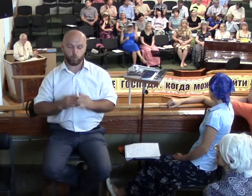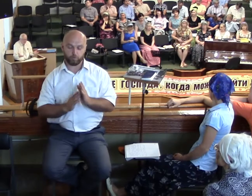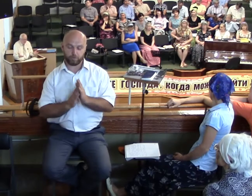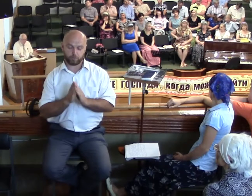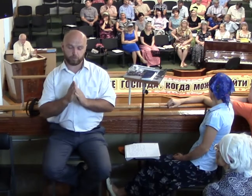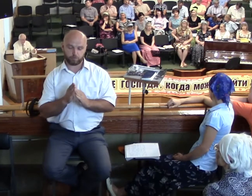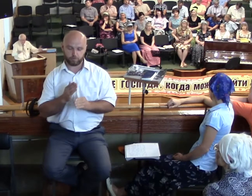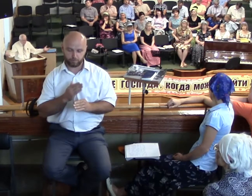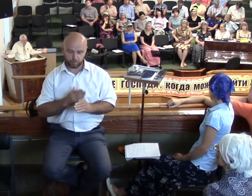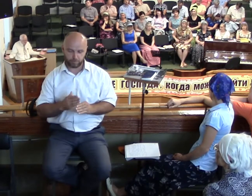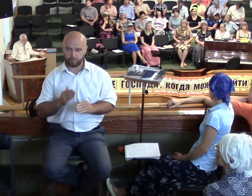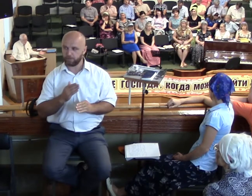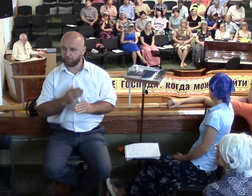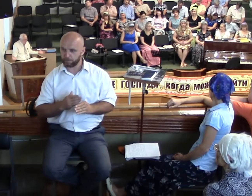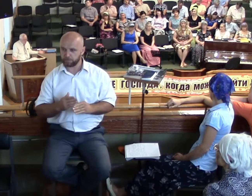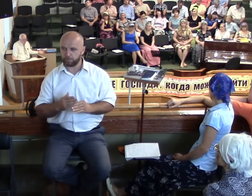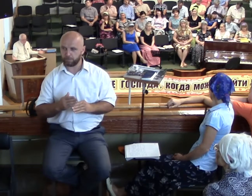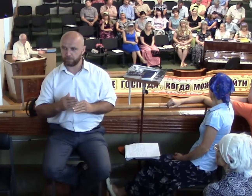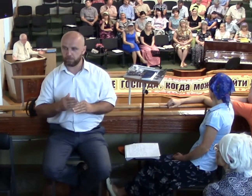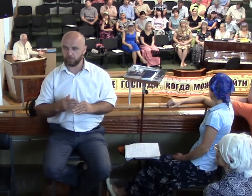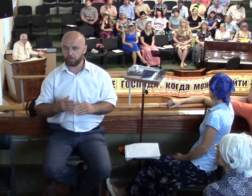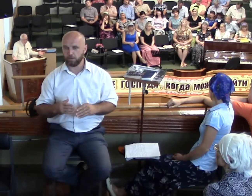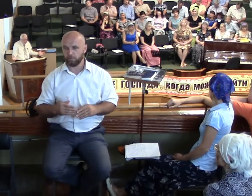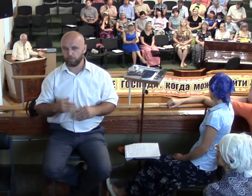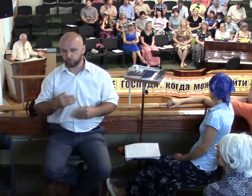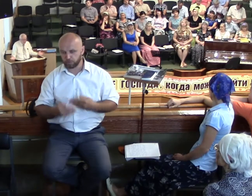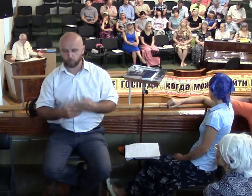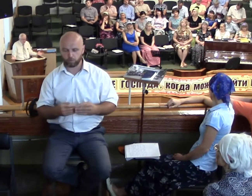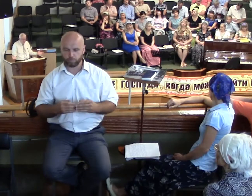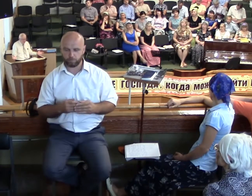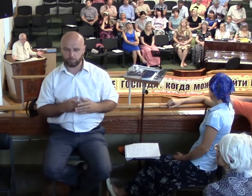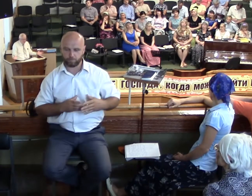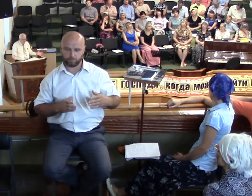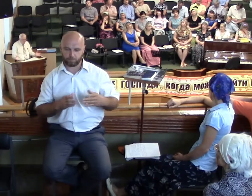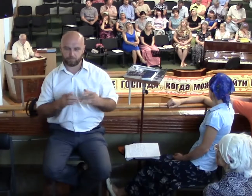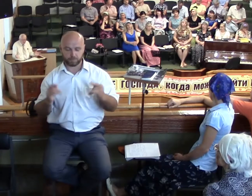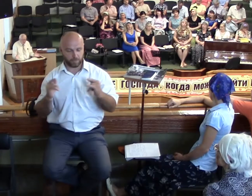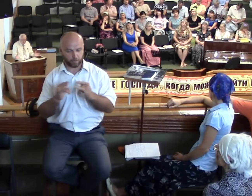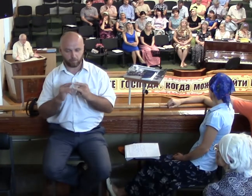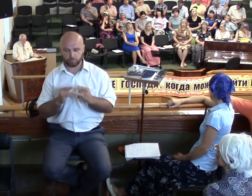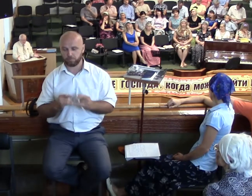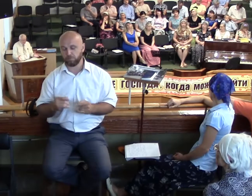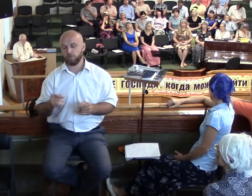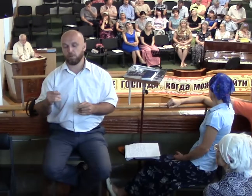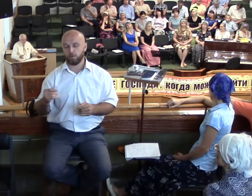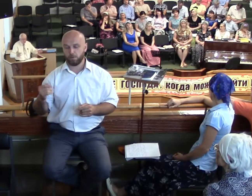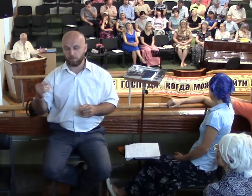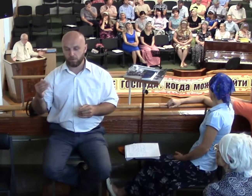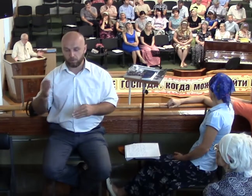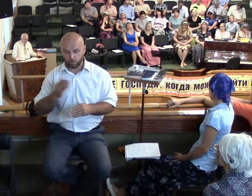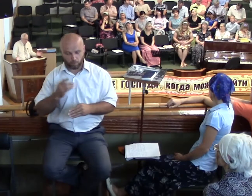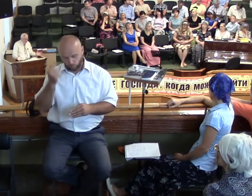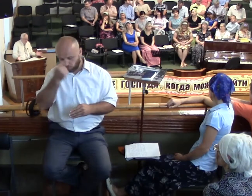себя. Многое подпадает, то, что было только теперь, когда вы только уверовали. Уверовал человек,